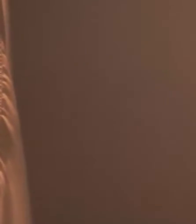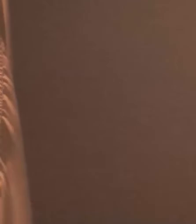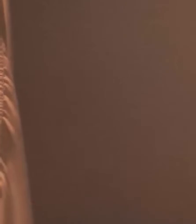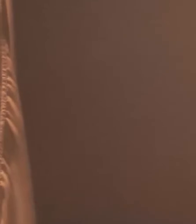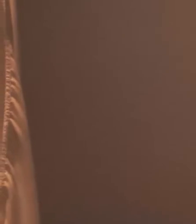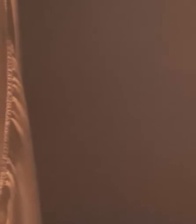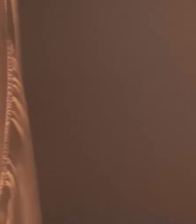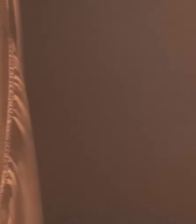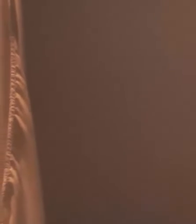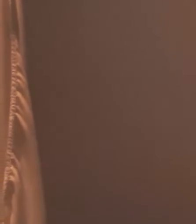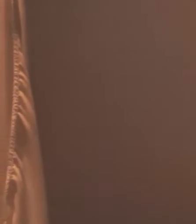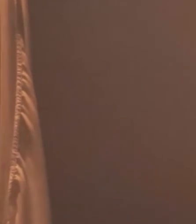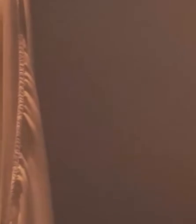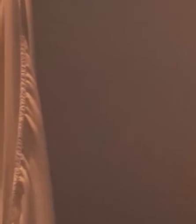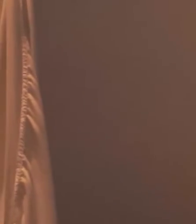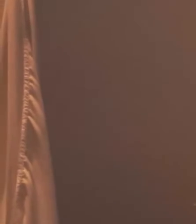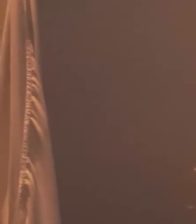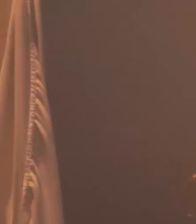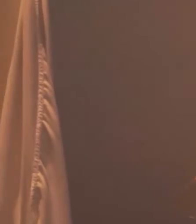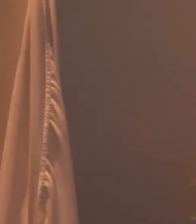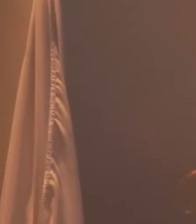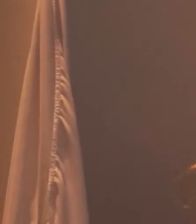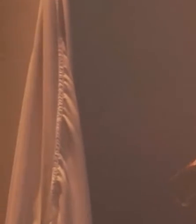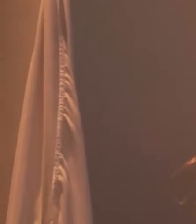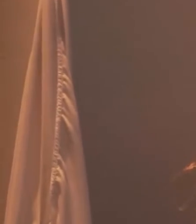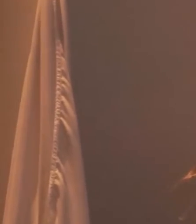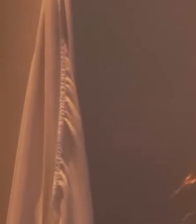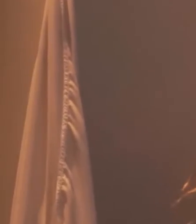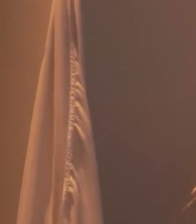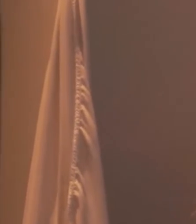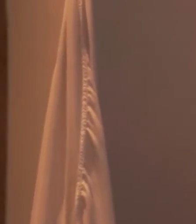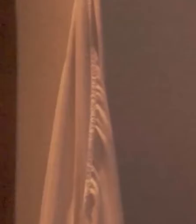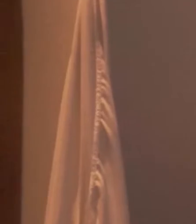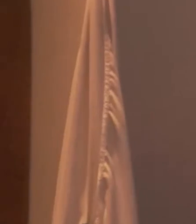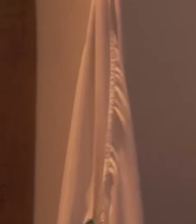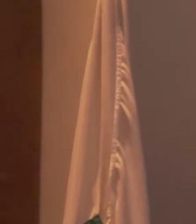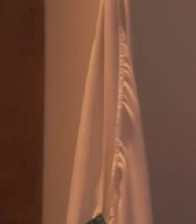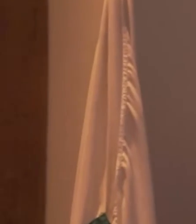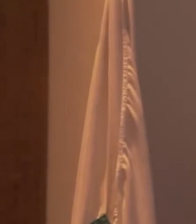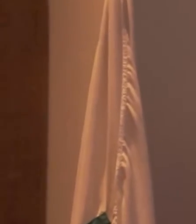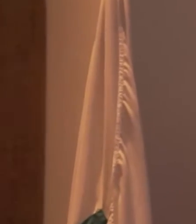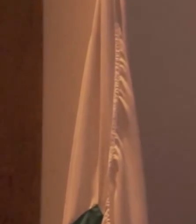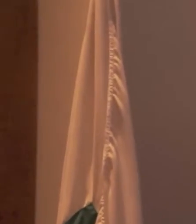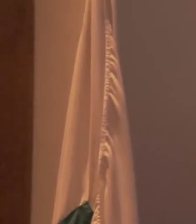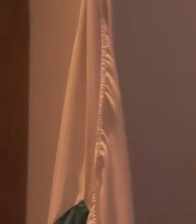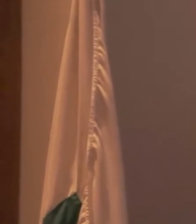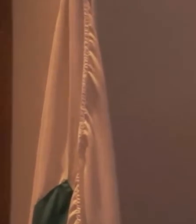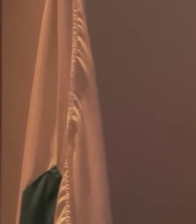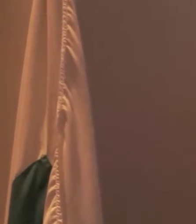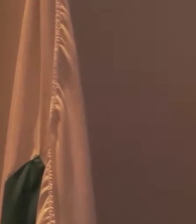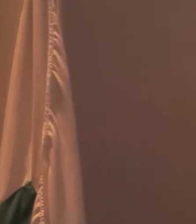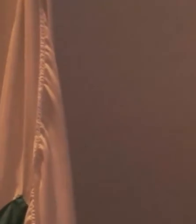fala, para a sociabilidade desse indivíduo, ela vai crescendo exponencialmente a cada década de